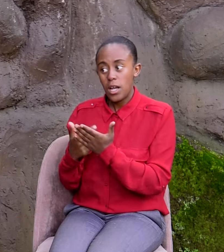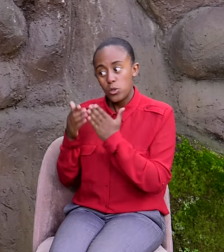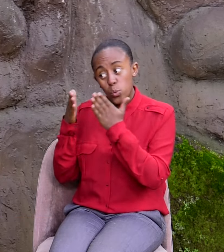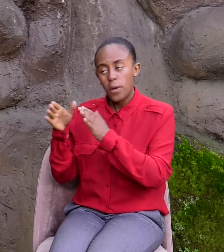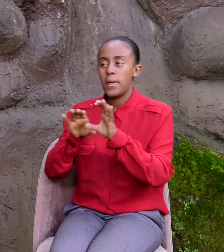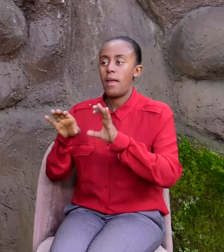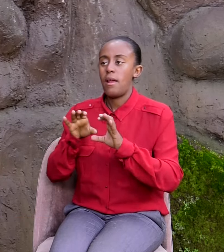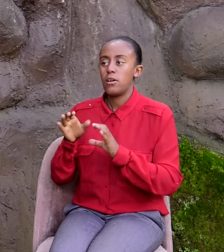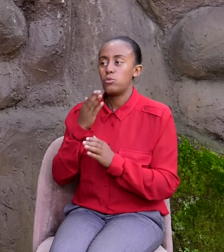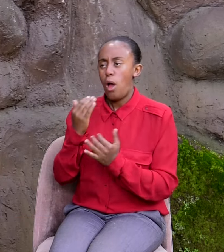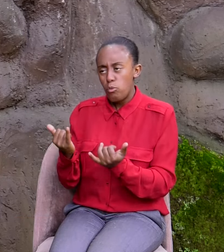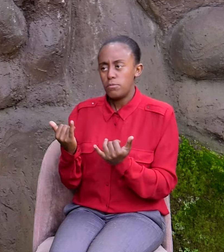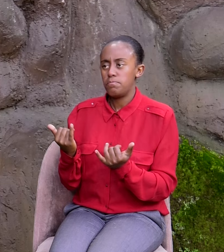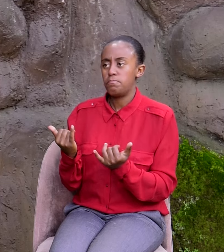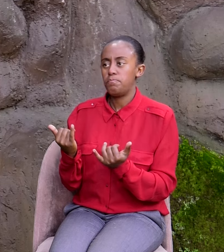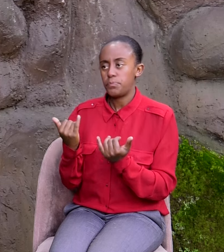ትኩረት ቢደረግ ደስ ይለኛል። አሁንም